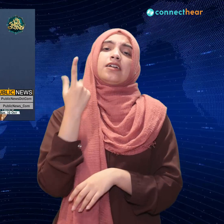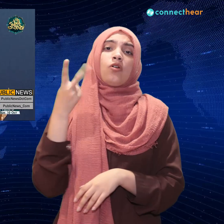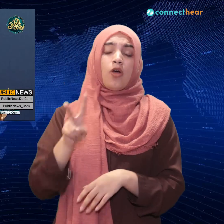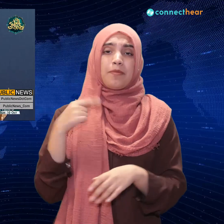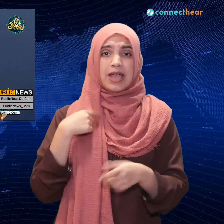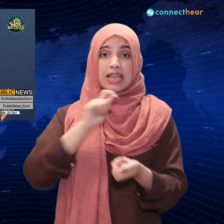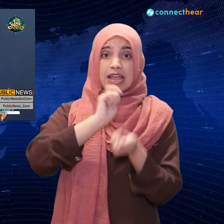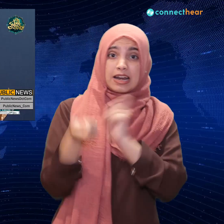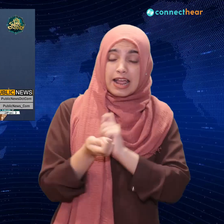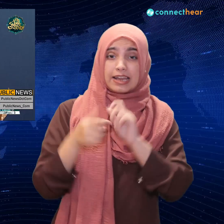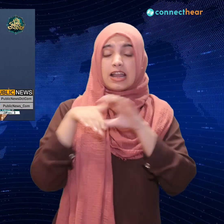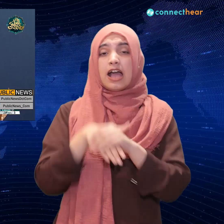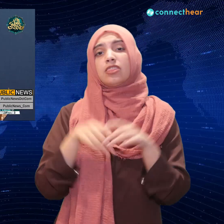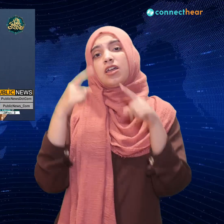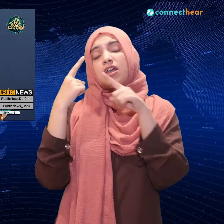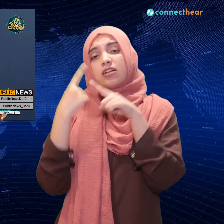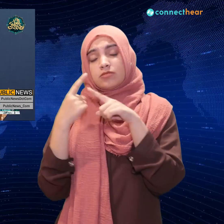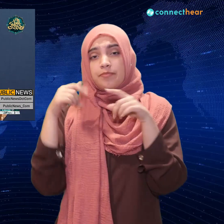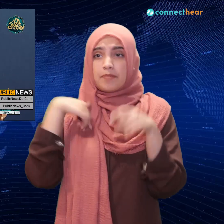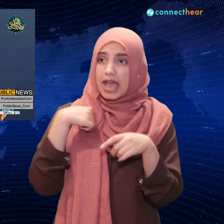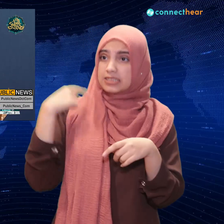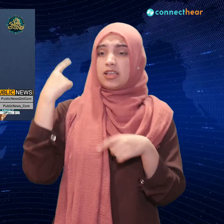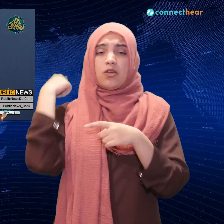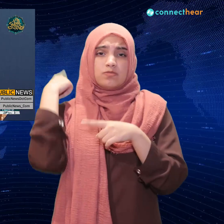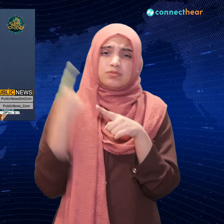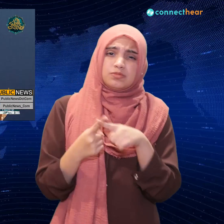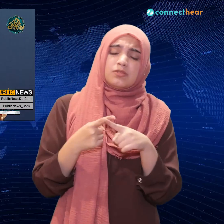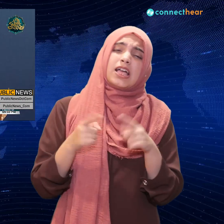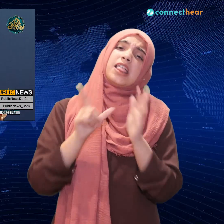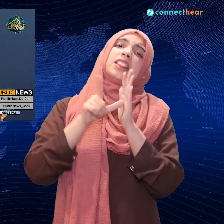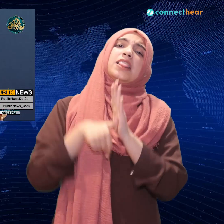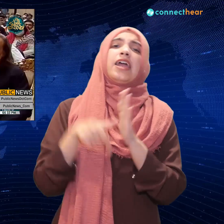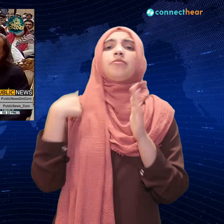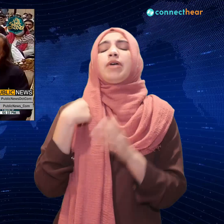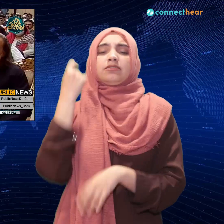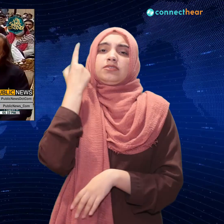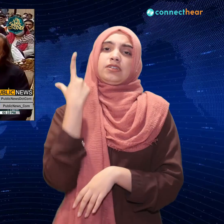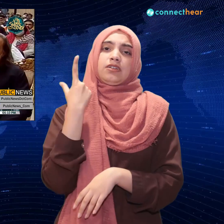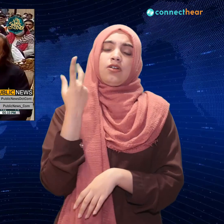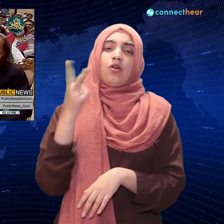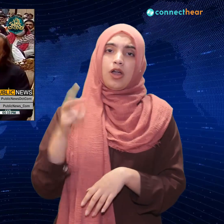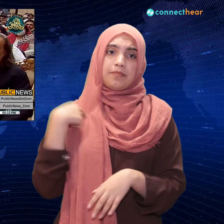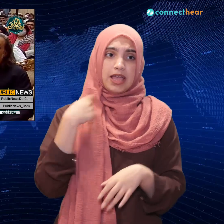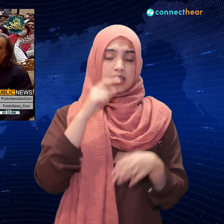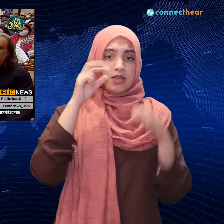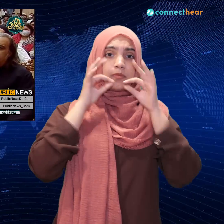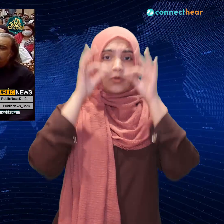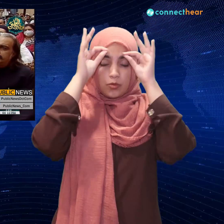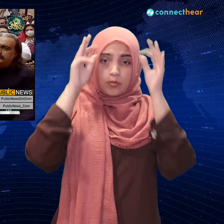میں پھر اس راستے پہ نکل گیا، اور بڑی لیٹ میں نے اپنی زندگی میں نبی صلی اللہ علیہ وسلم کی زندگی کو اسٹڈی